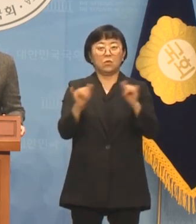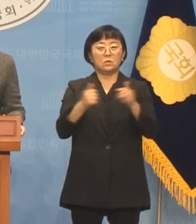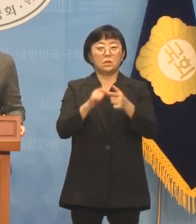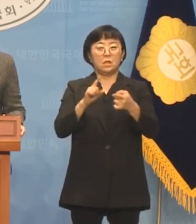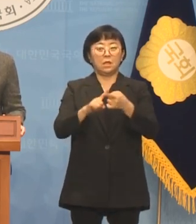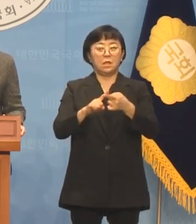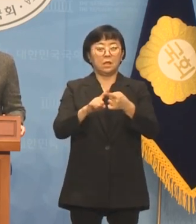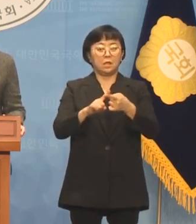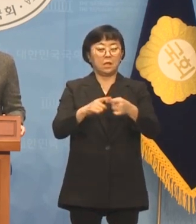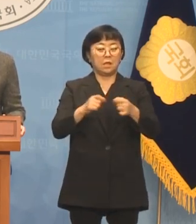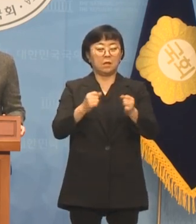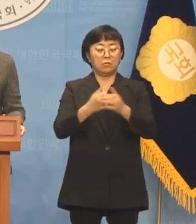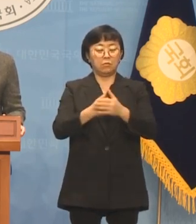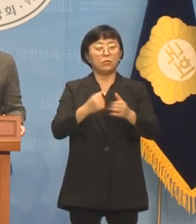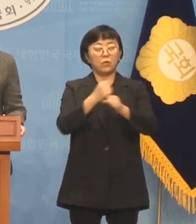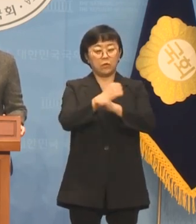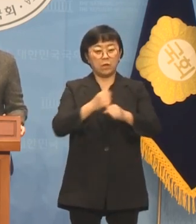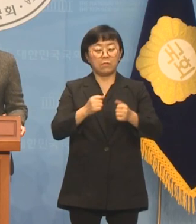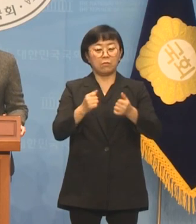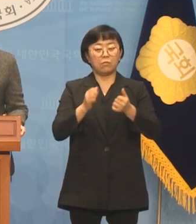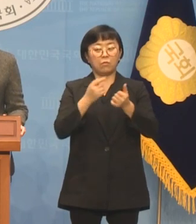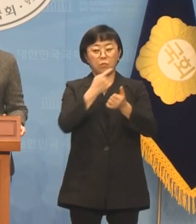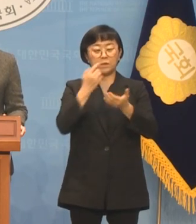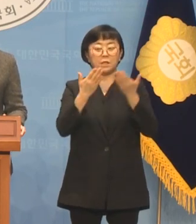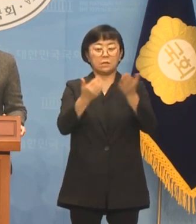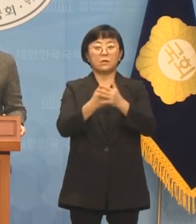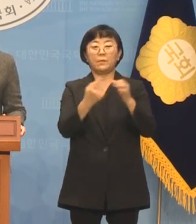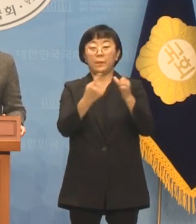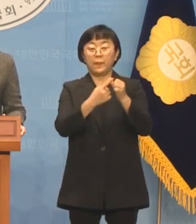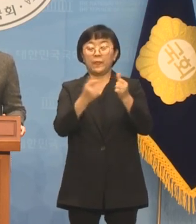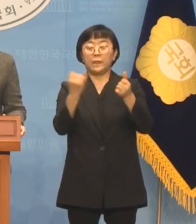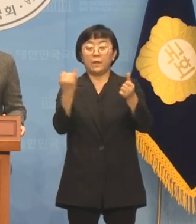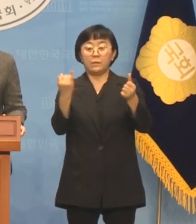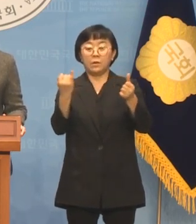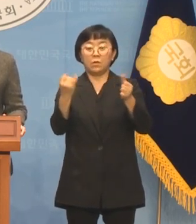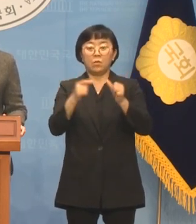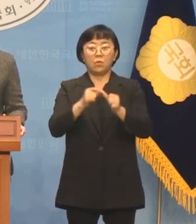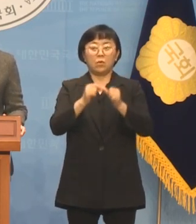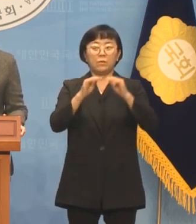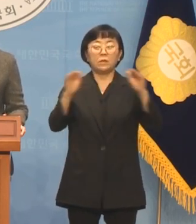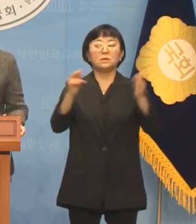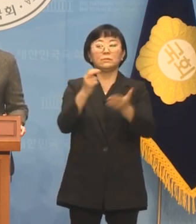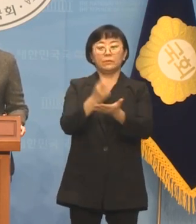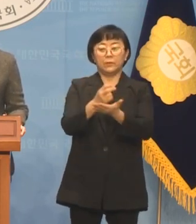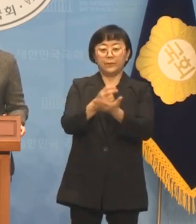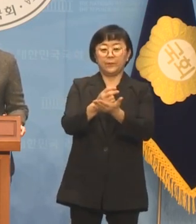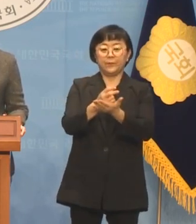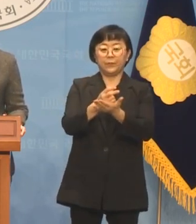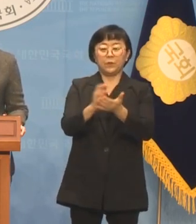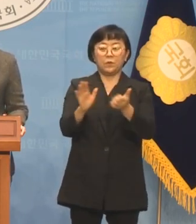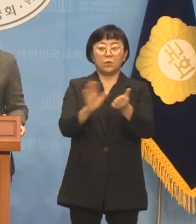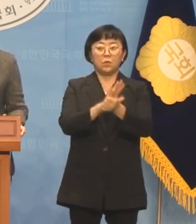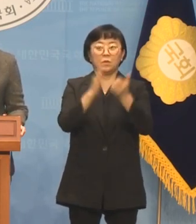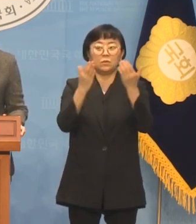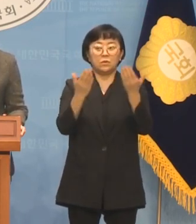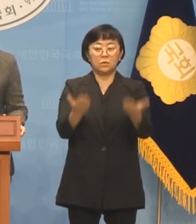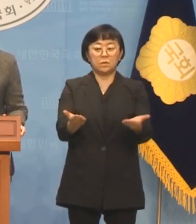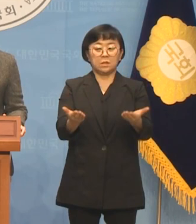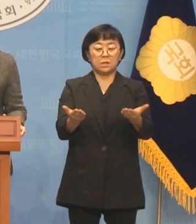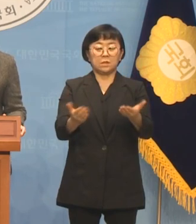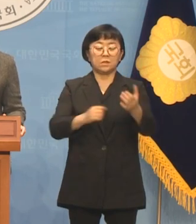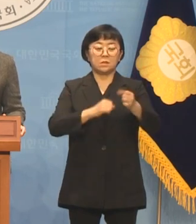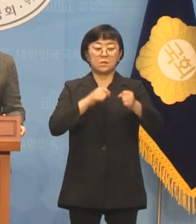폭넓게 보장할 것입니다. 첫째, 남녀 고용 평등법상 돌봄 휴직의